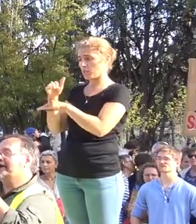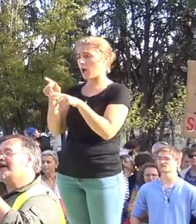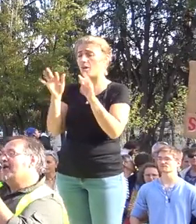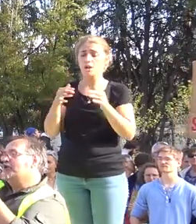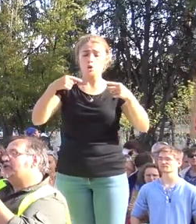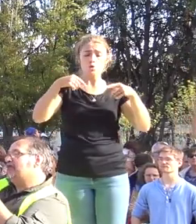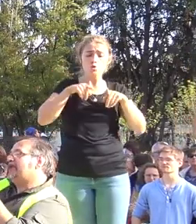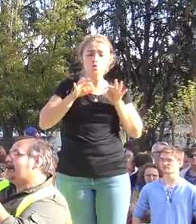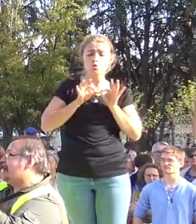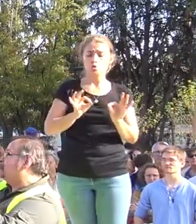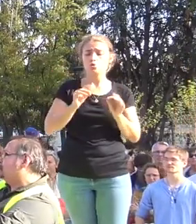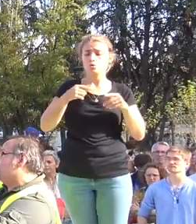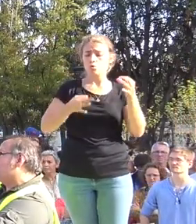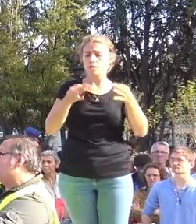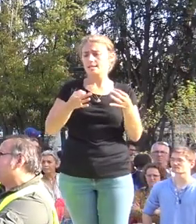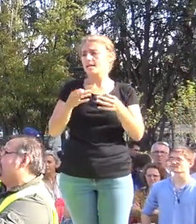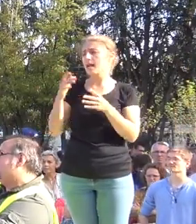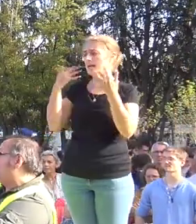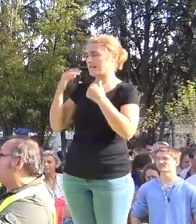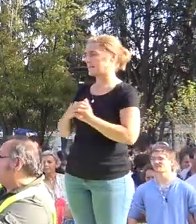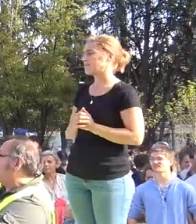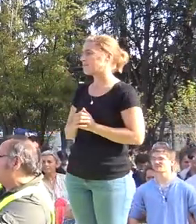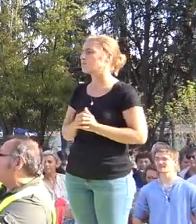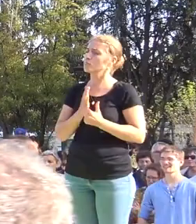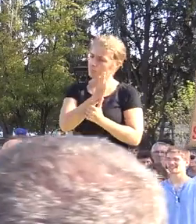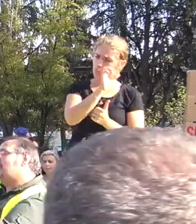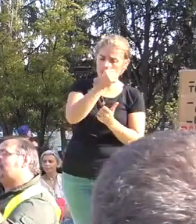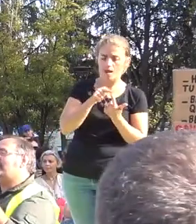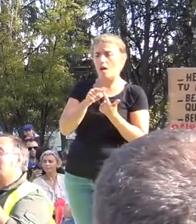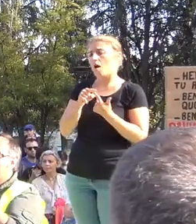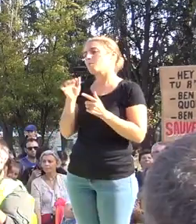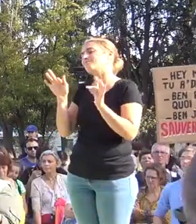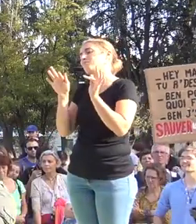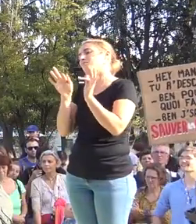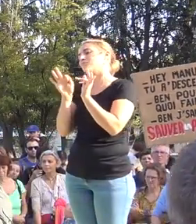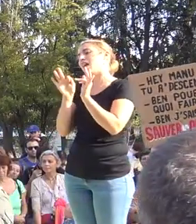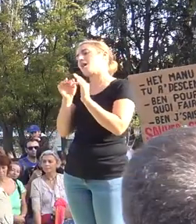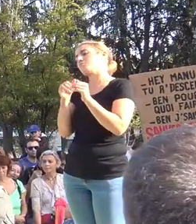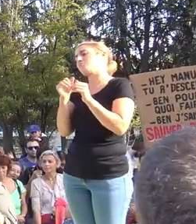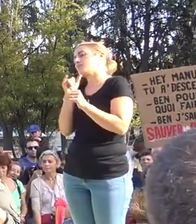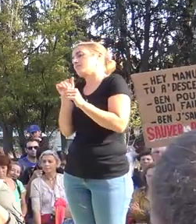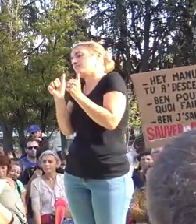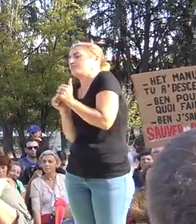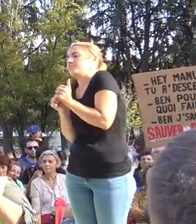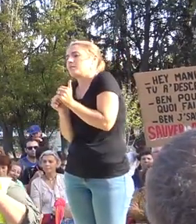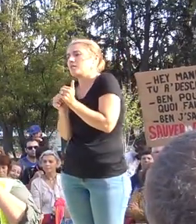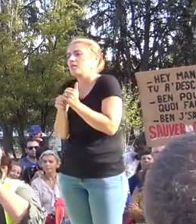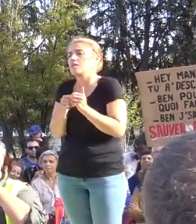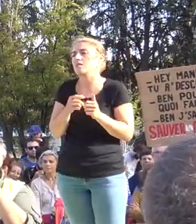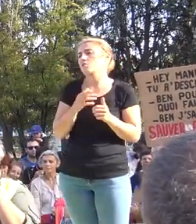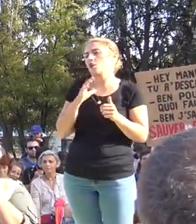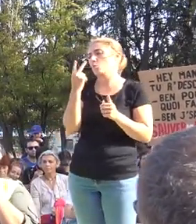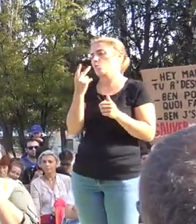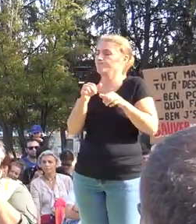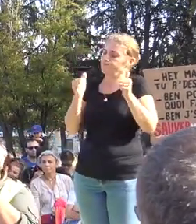climatique. Depuis, on a créé un autre mouvement qui est un peu notre petit frère. On a coutume de dire qu'en fait notre mouvement il marche sur deux jambes.